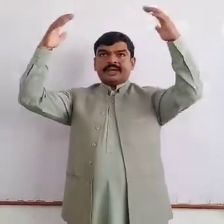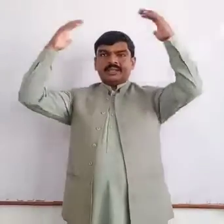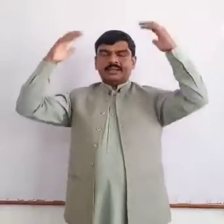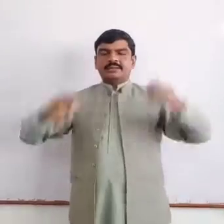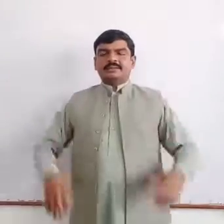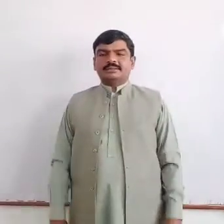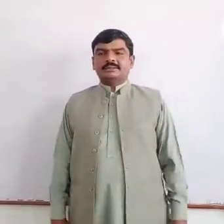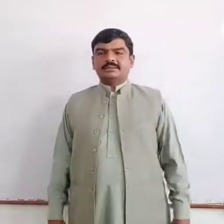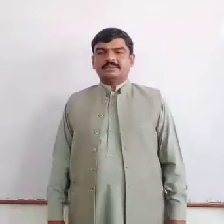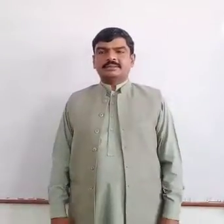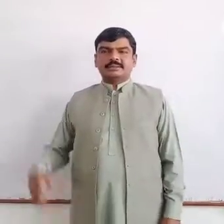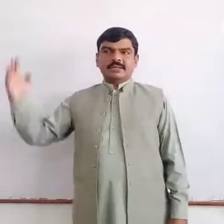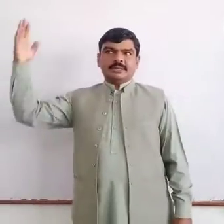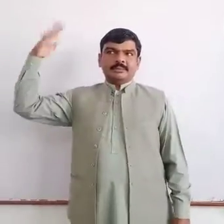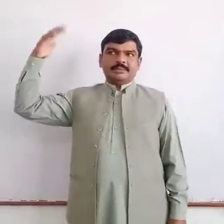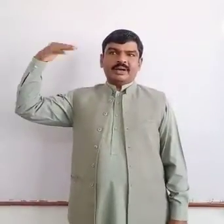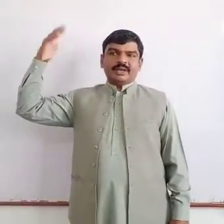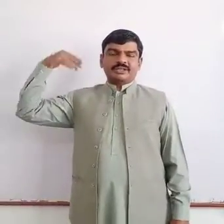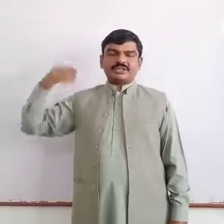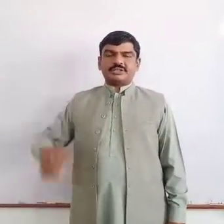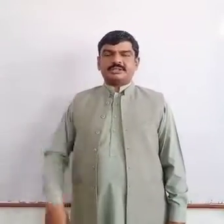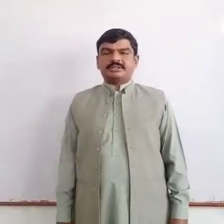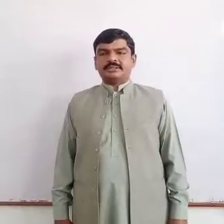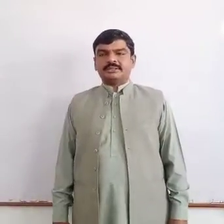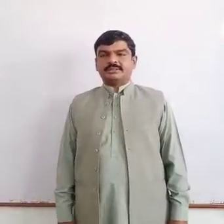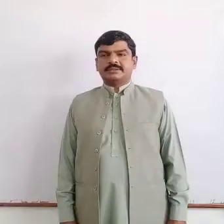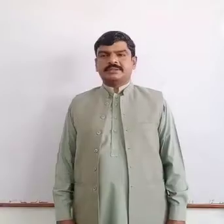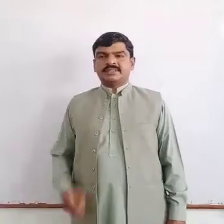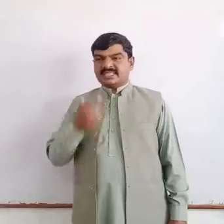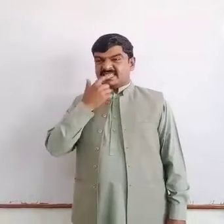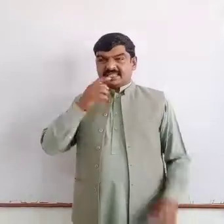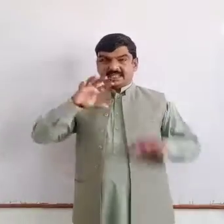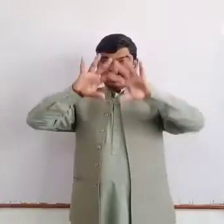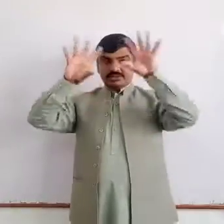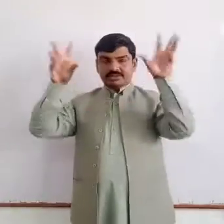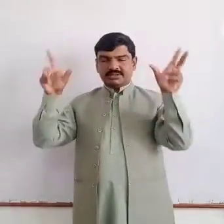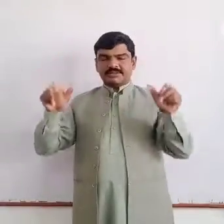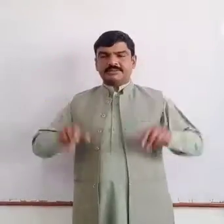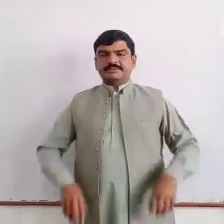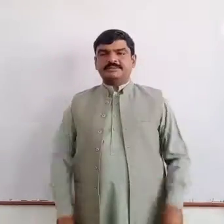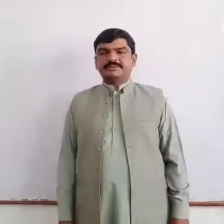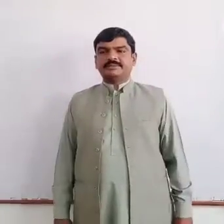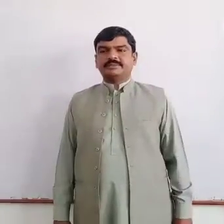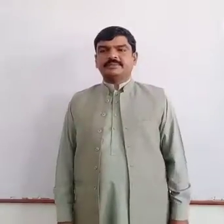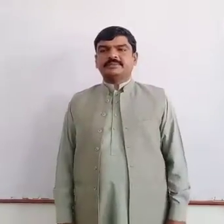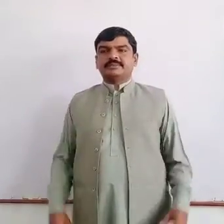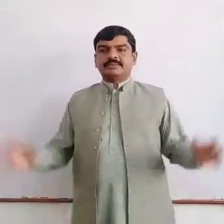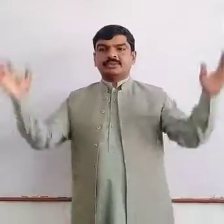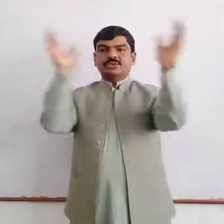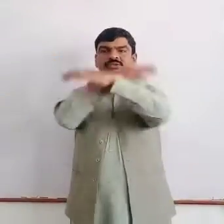बादल, बारिश, बारिश, धुंध, धुंध, तूफान,